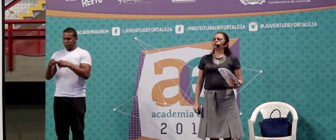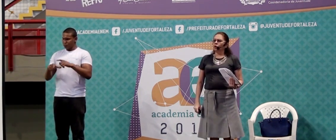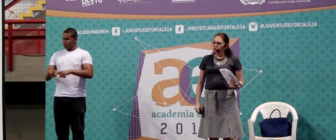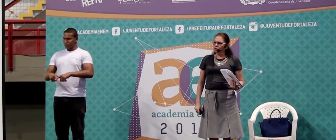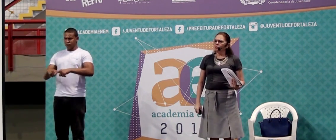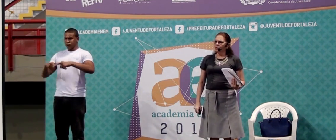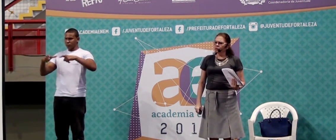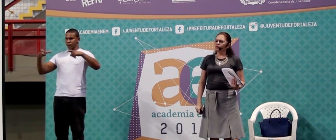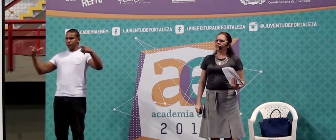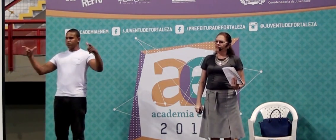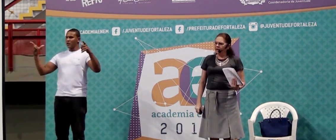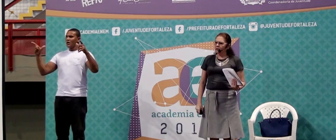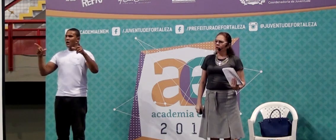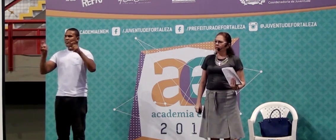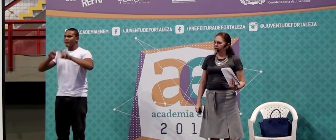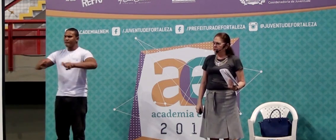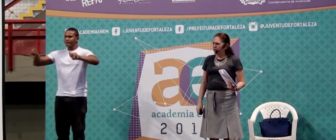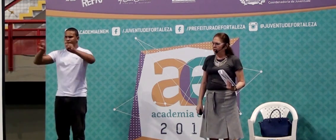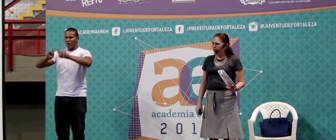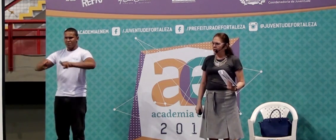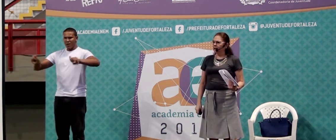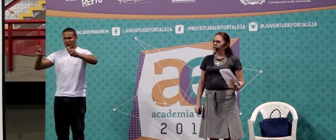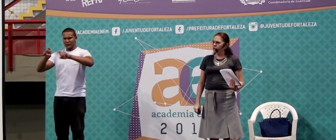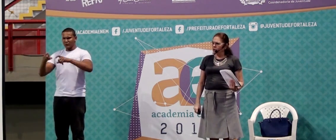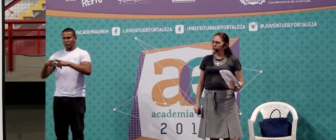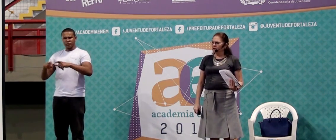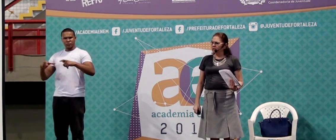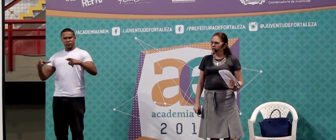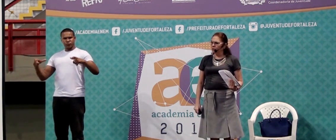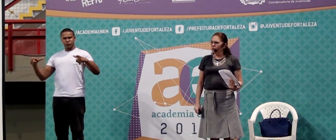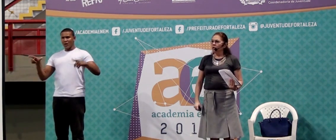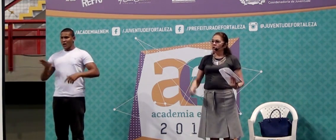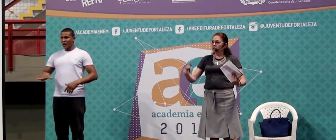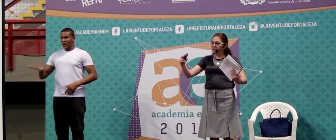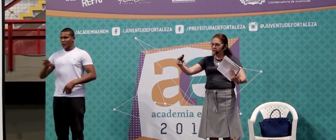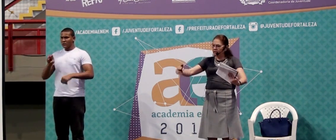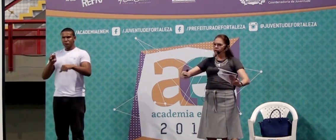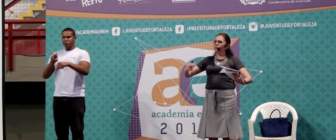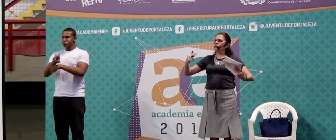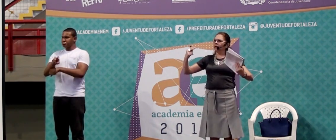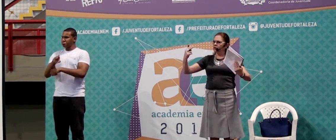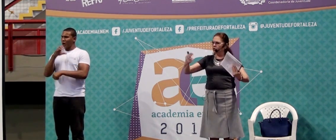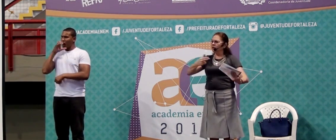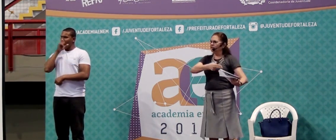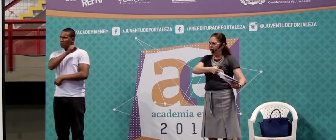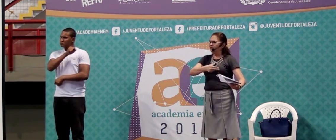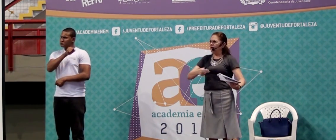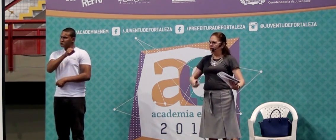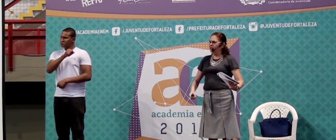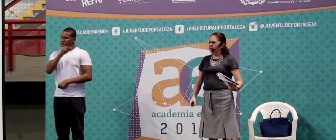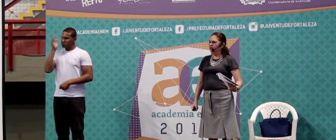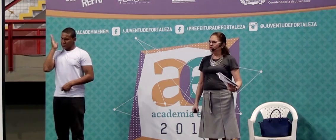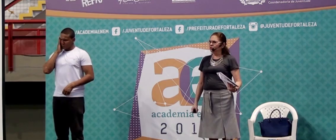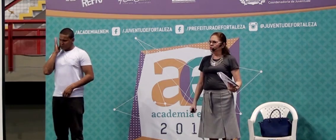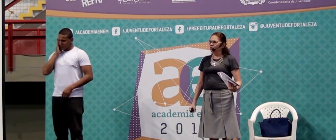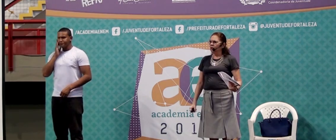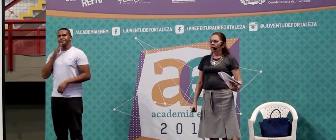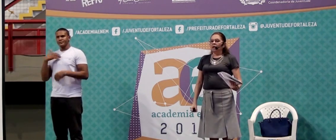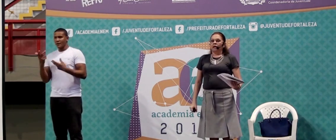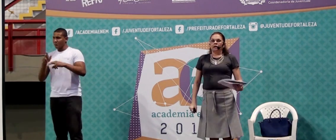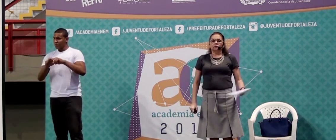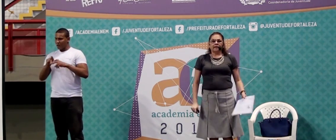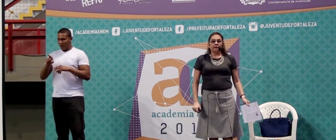redação. Todo mundo vai começar a introdução dizendo para o leitor que vai falar desse